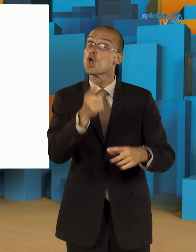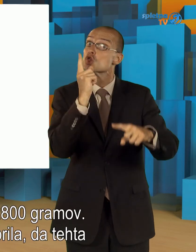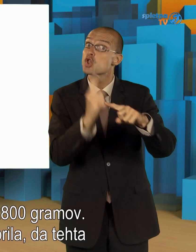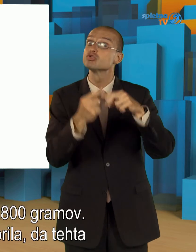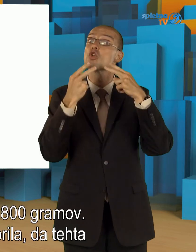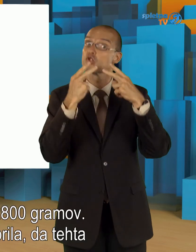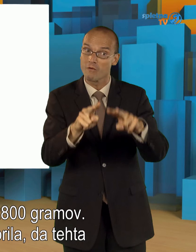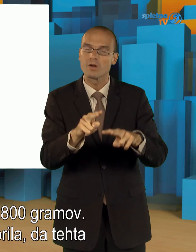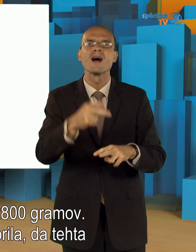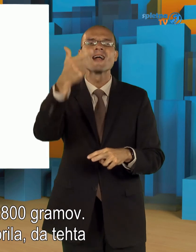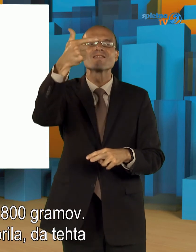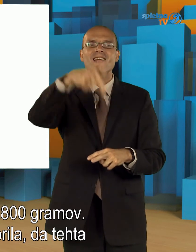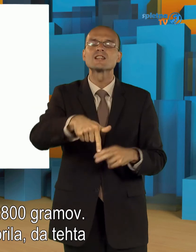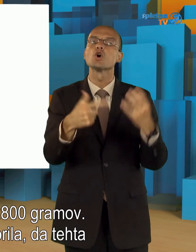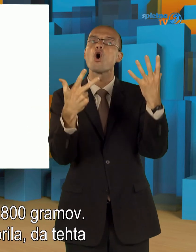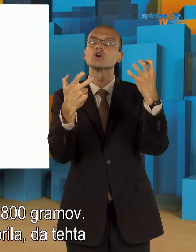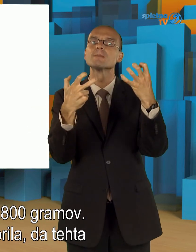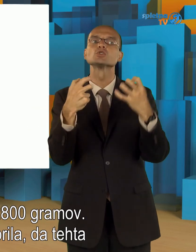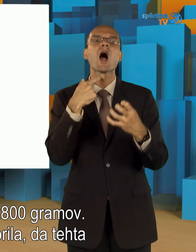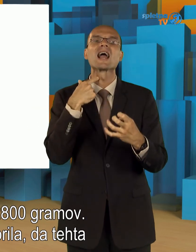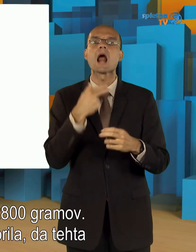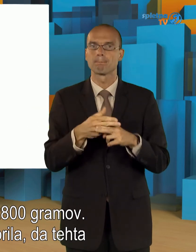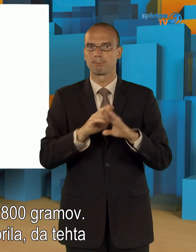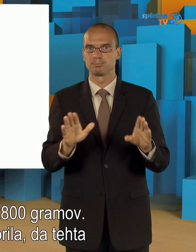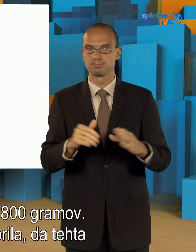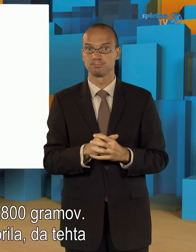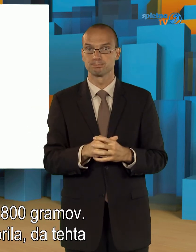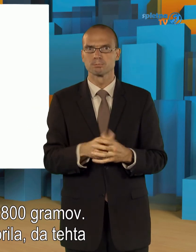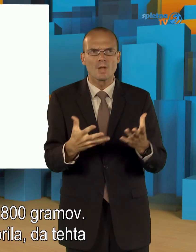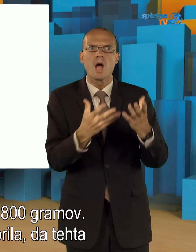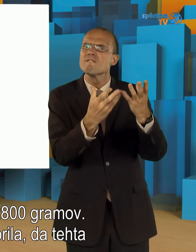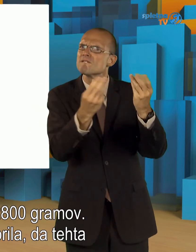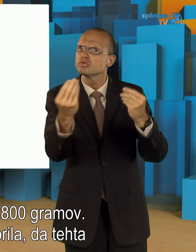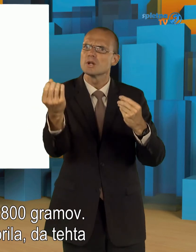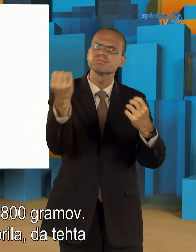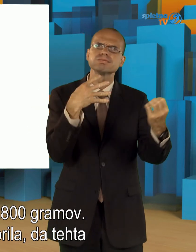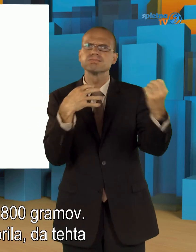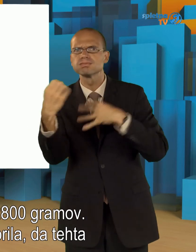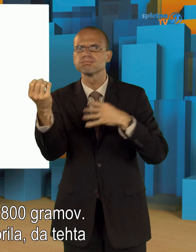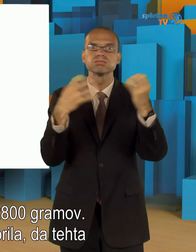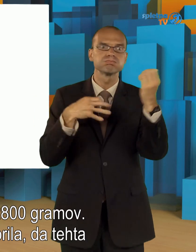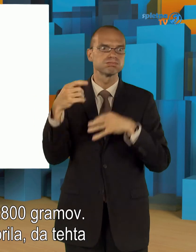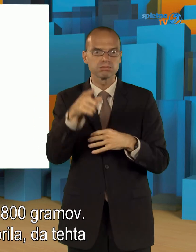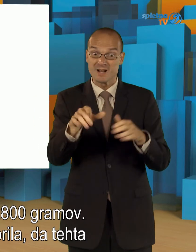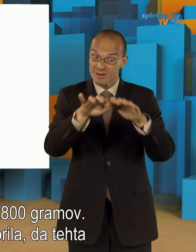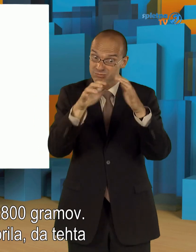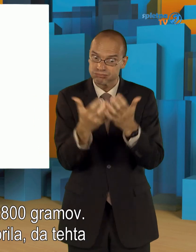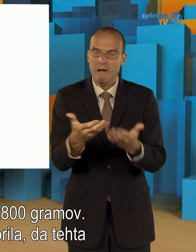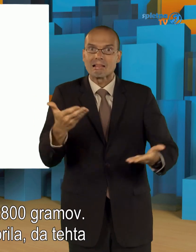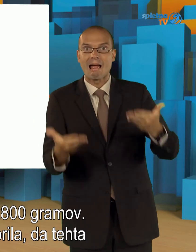Pravilen odgovor je 2800 gramov. Večina vas je odgovorila, da tehta 280 gramov, kar